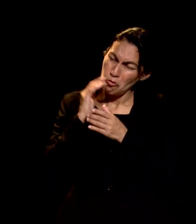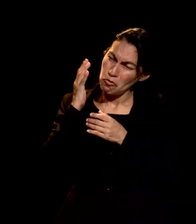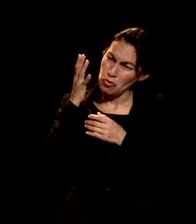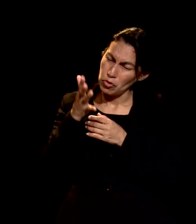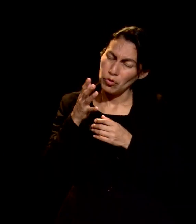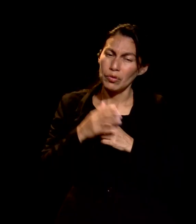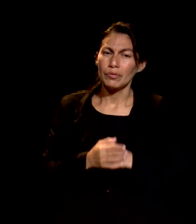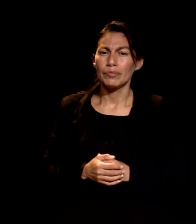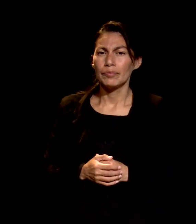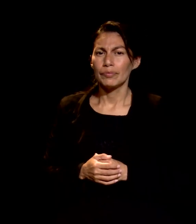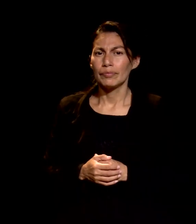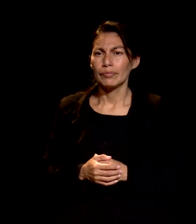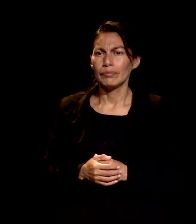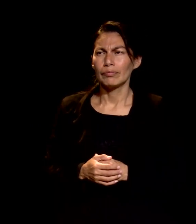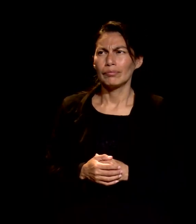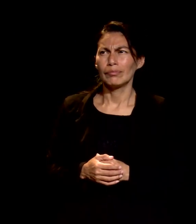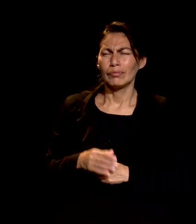su vida.